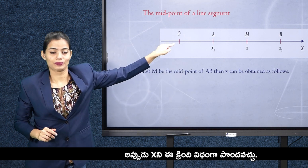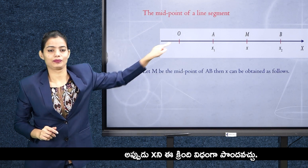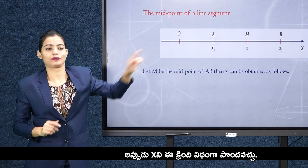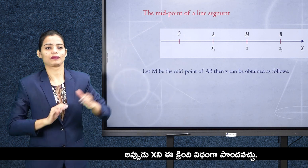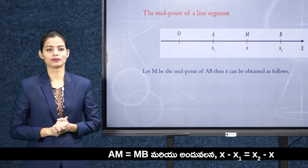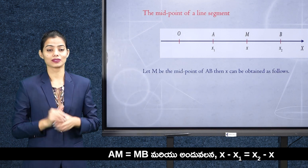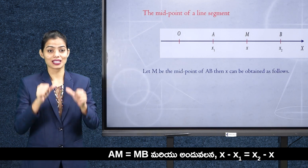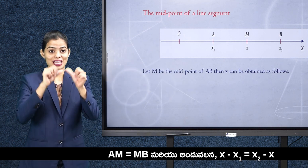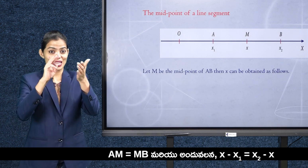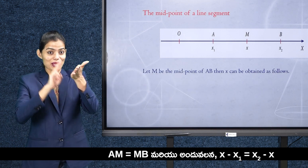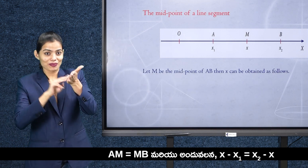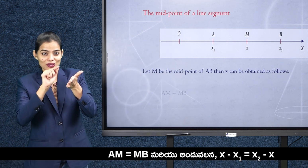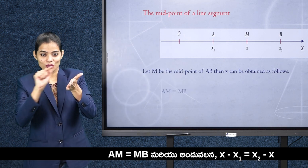పొందవచ్చు: AM